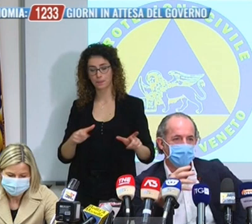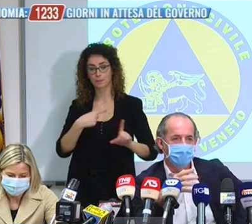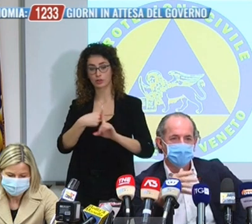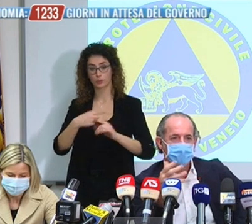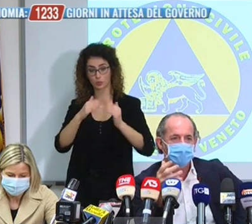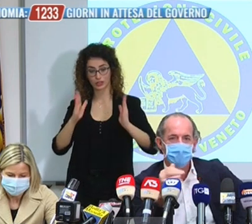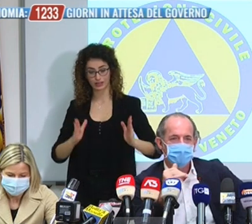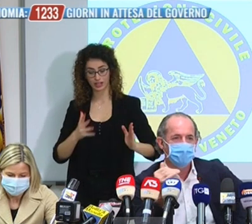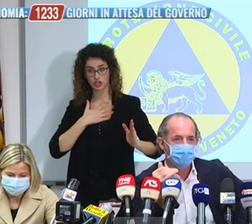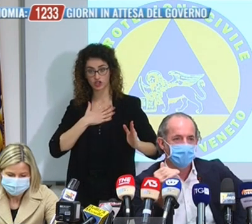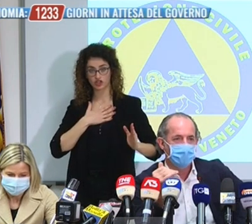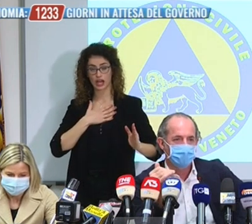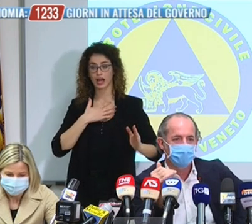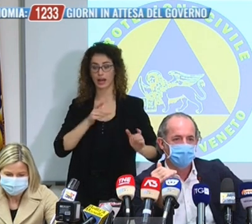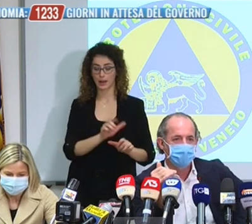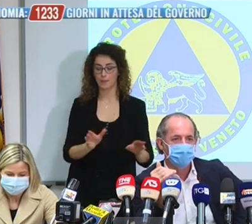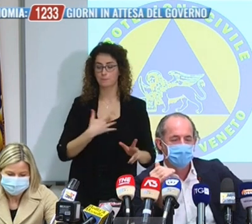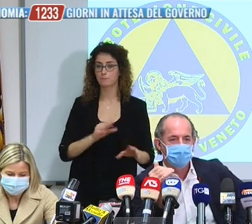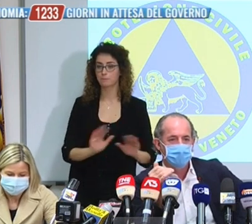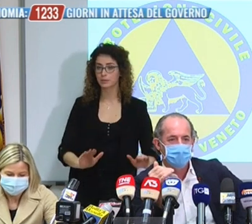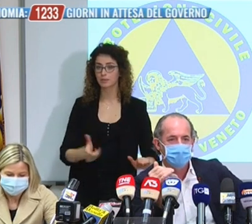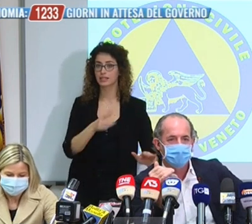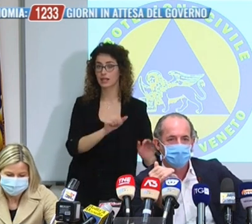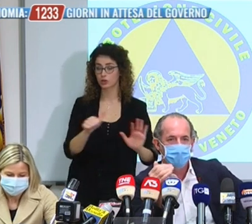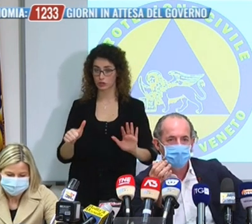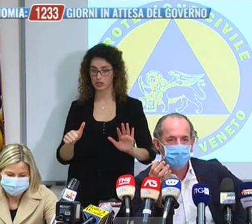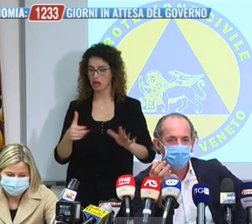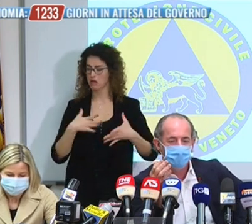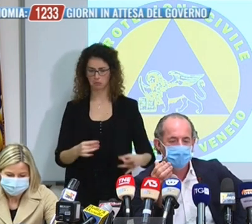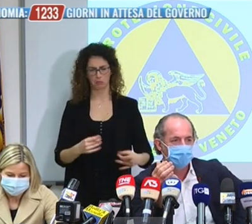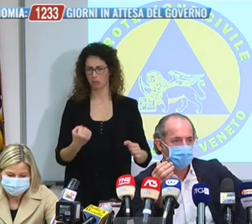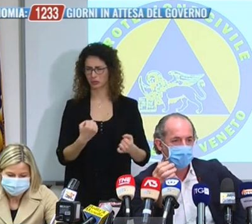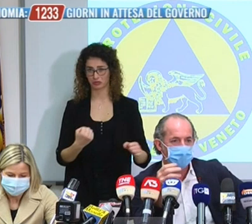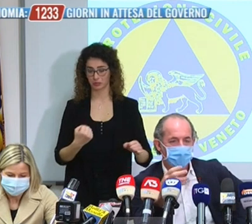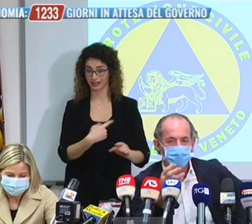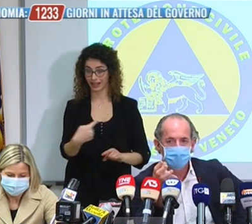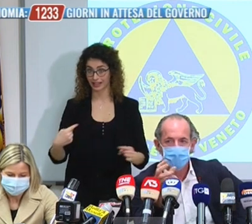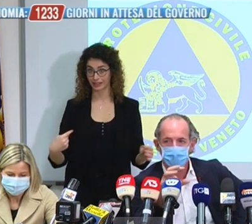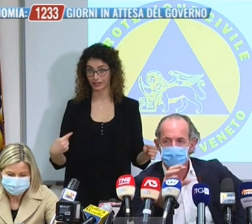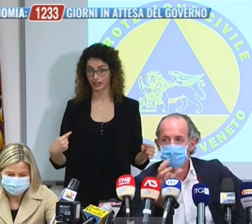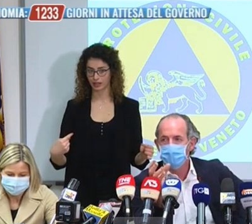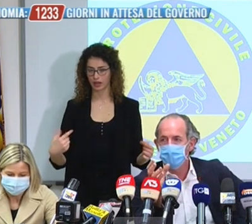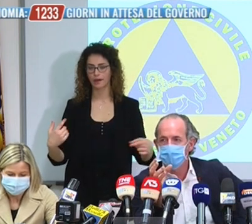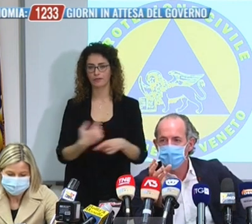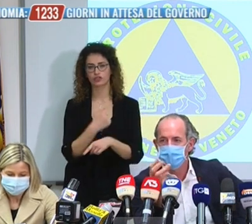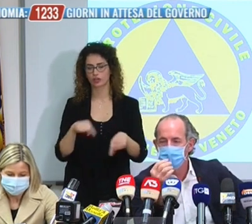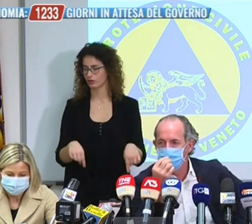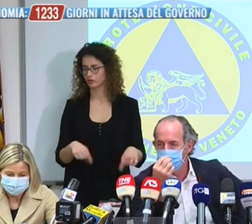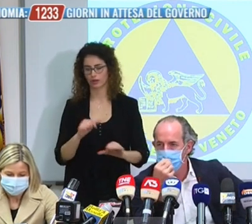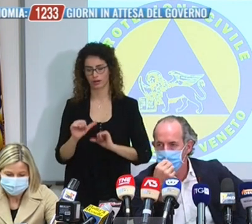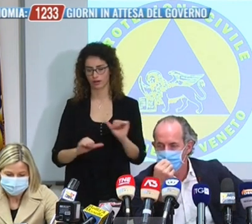età 0-6 non si infettavano, erano tutti diciamo negativi. Oggi non è più